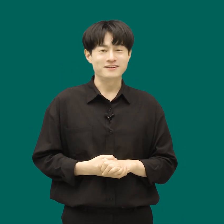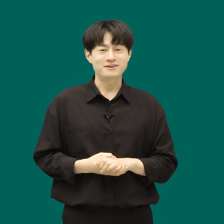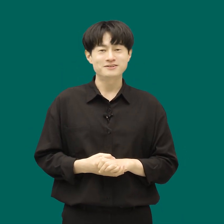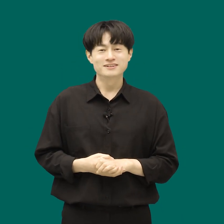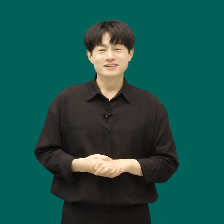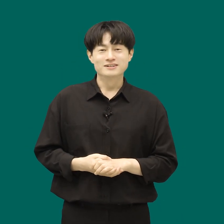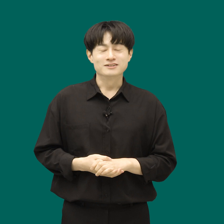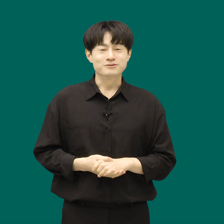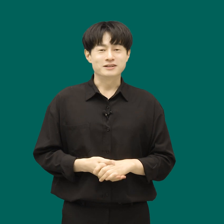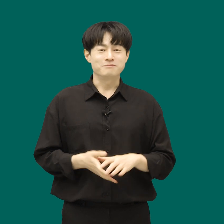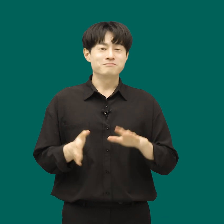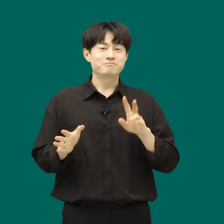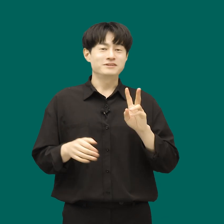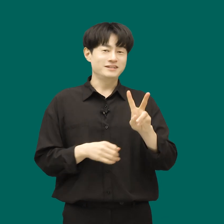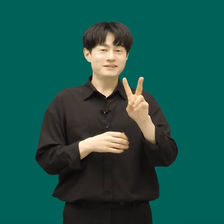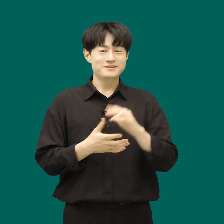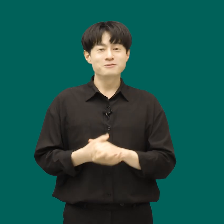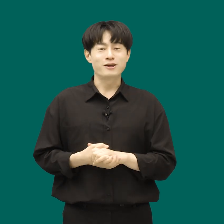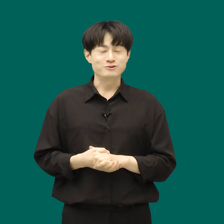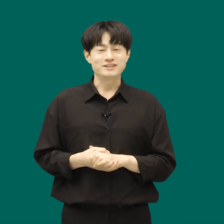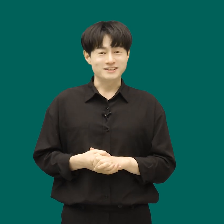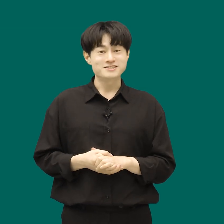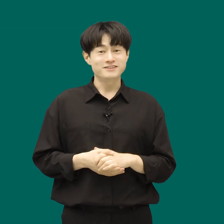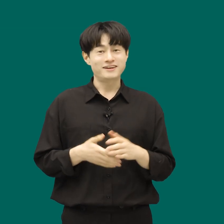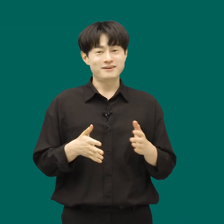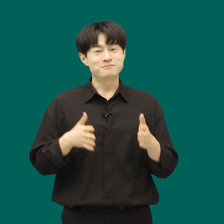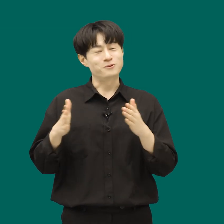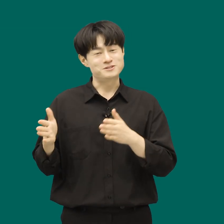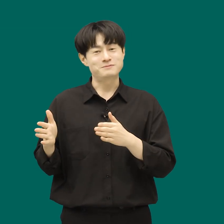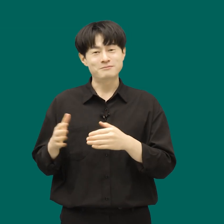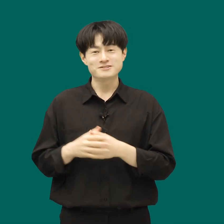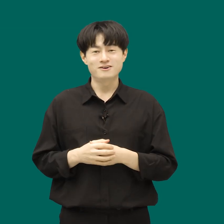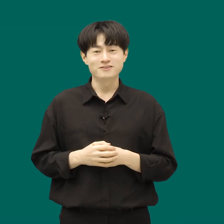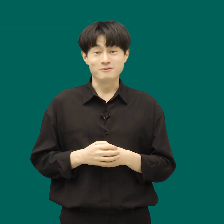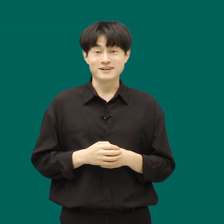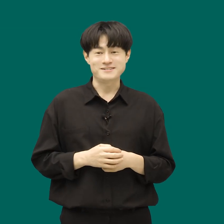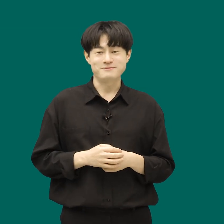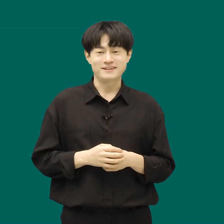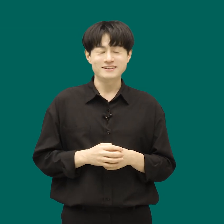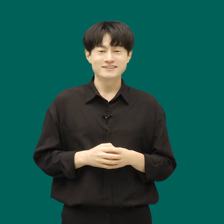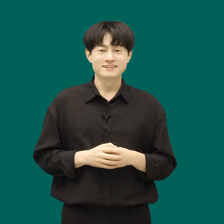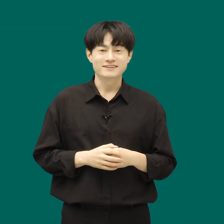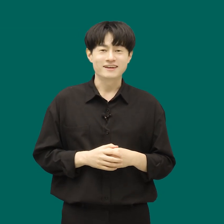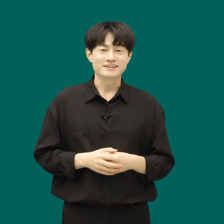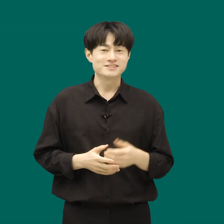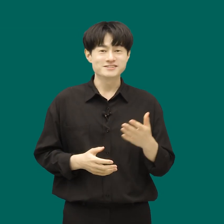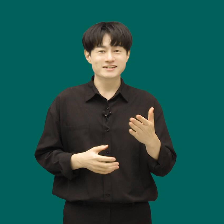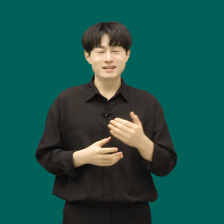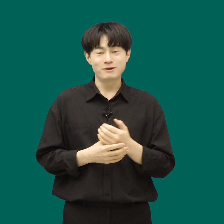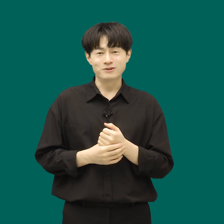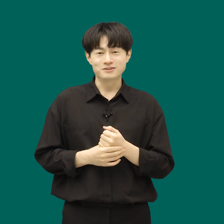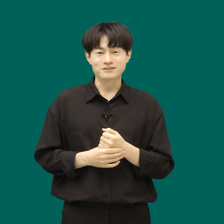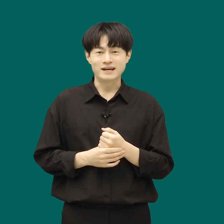텐데요. 우리 2에 대해서 배우기 이전에 복습하면서 넘어가겠습니다. 네, 이전 시간에 배웠던